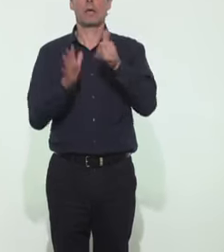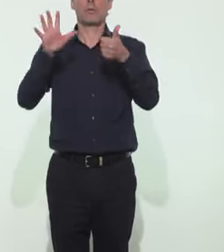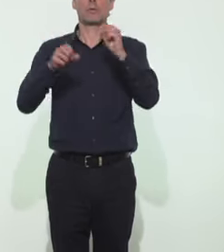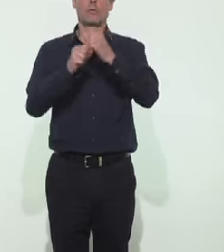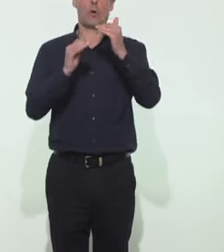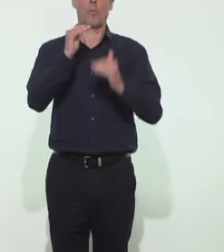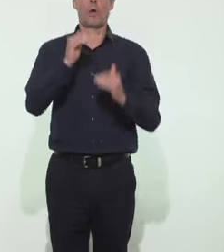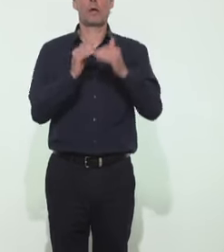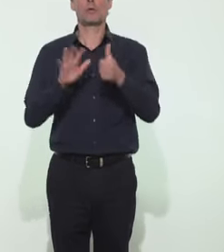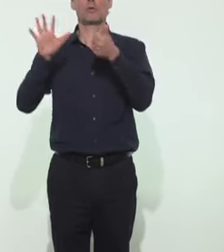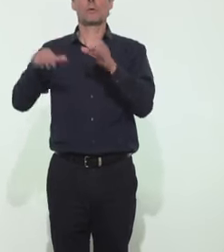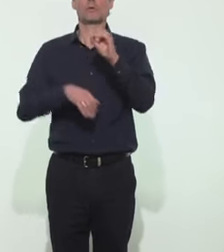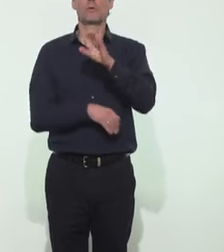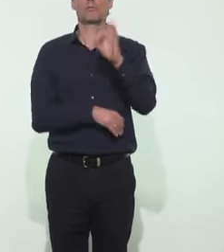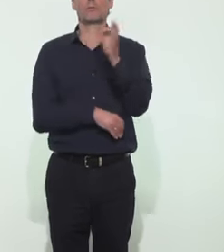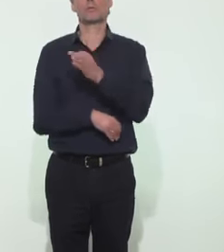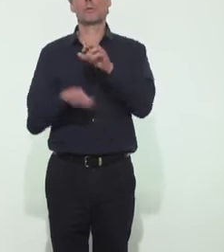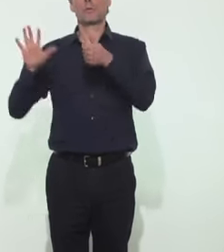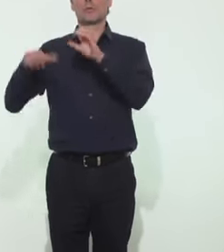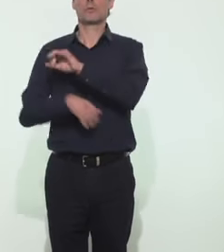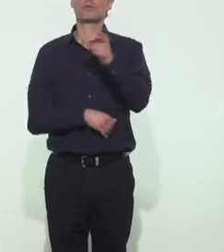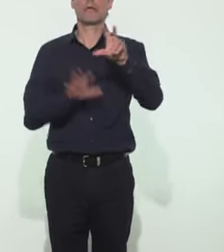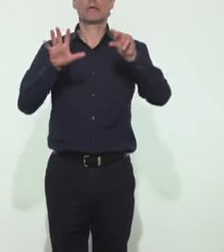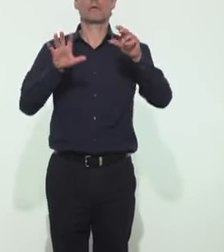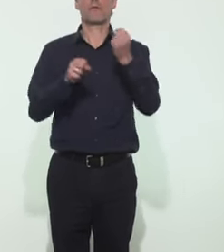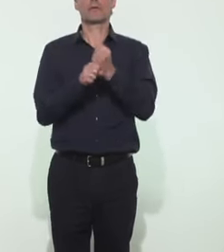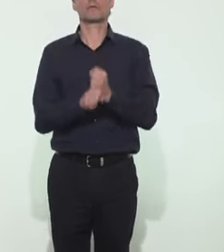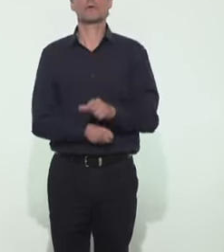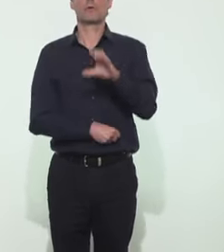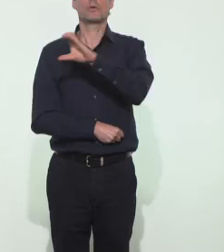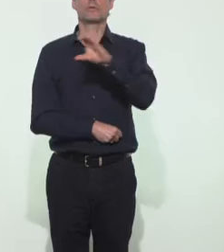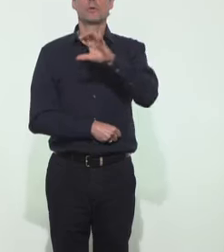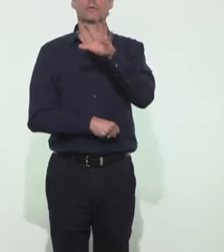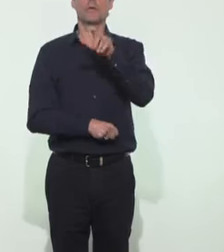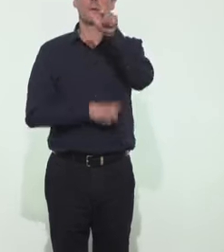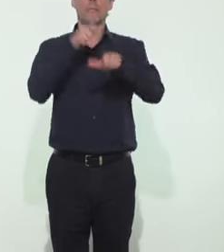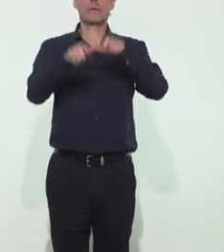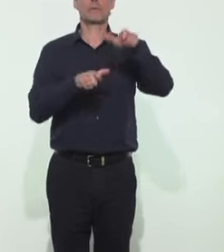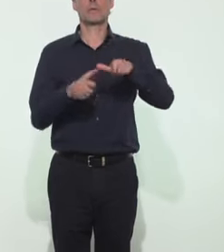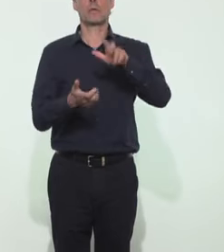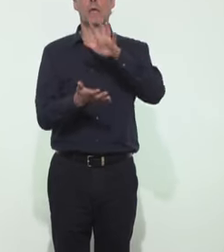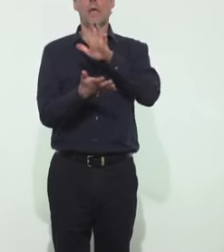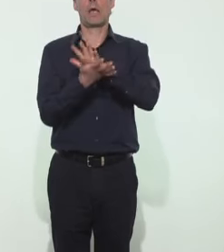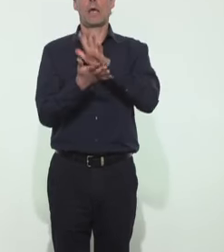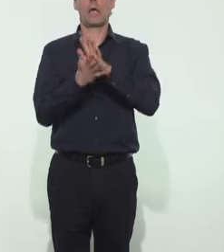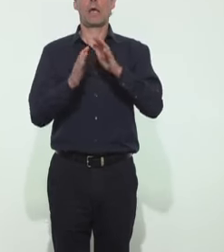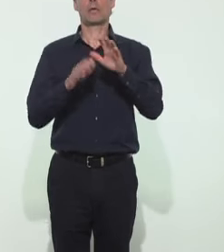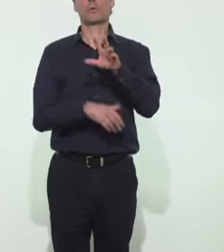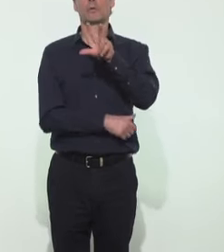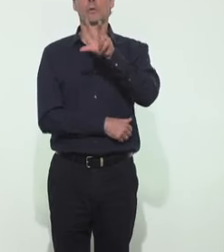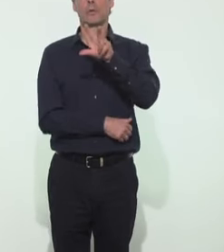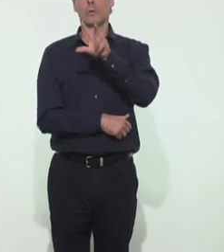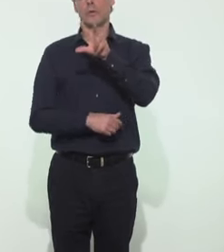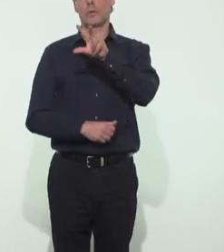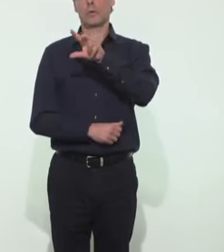60 % ont entre 60 et 80 100 105 personnes sont hospitalisées en réanimation est